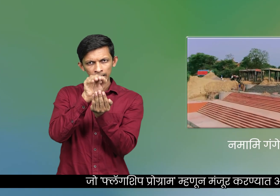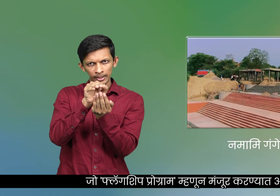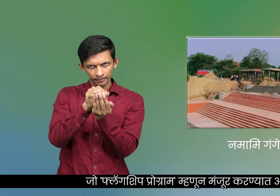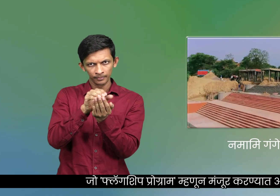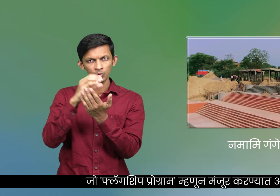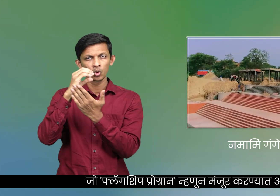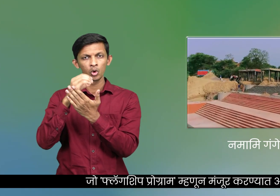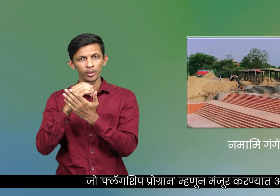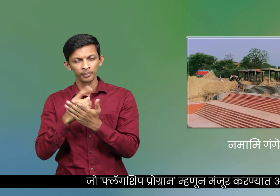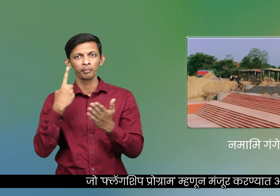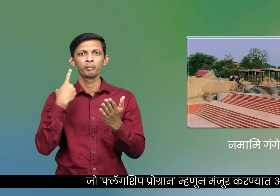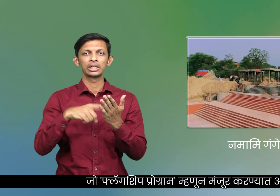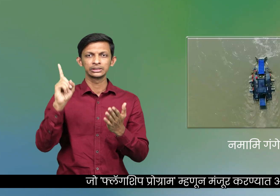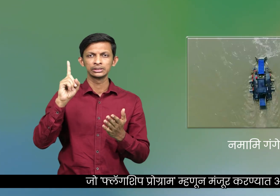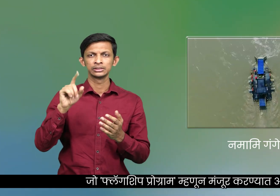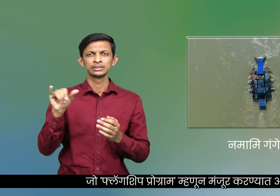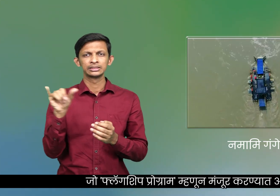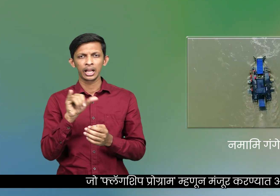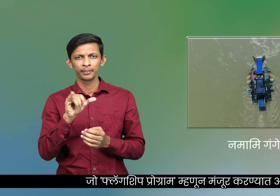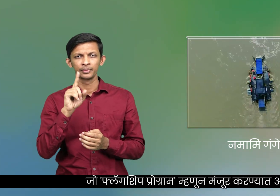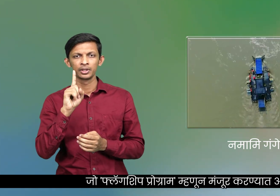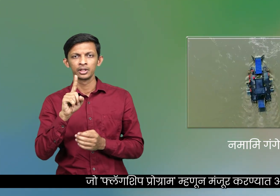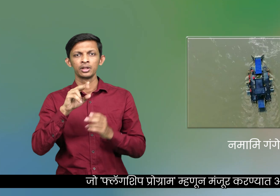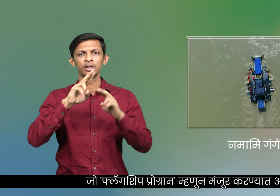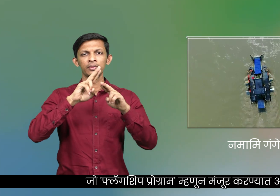जो फ्लॅगशिप प्रोग्राम म्हणून मंजूर करण्यात आला आहे.